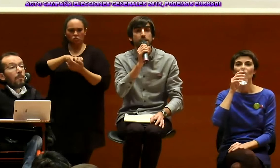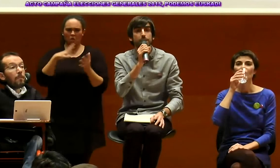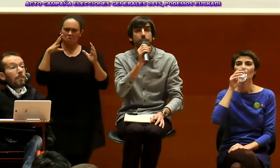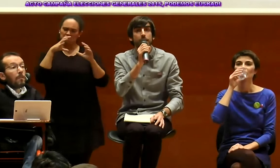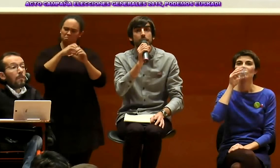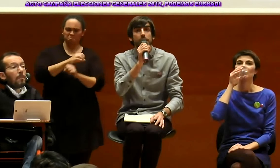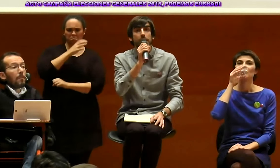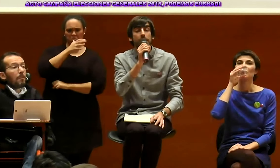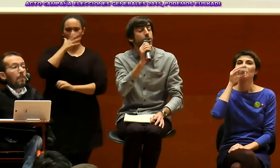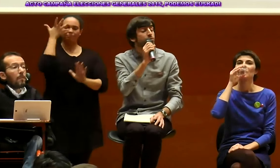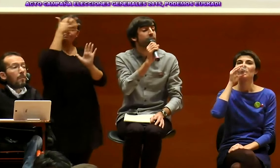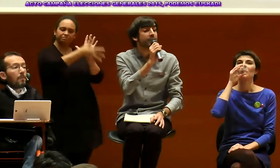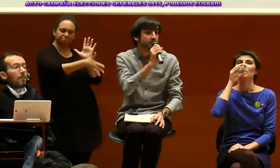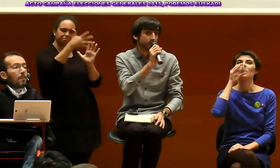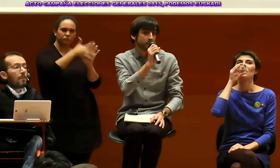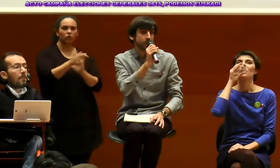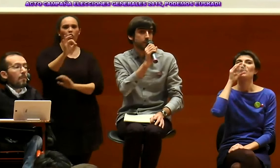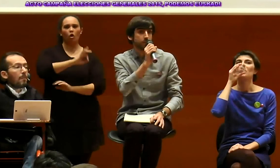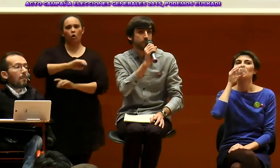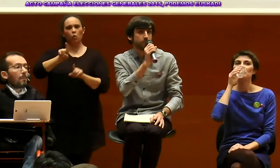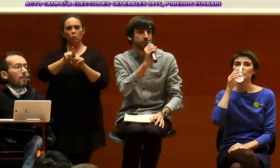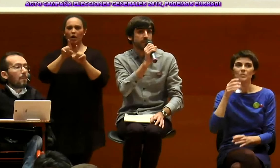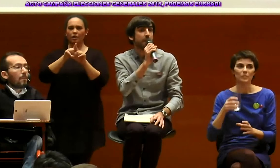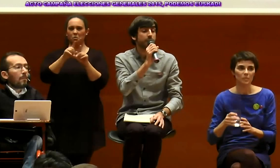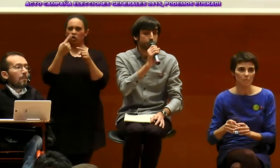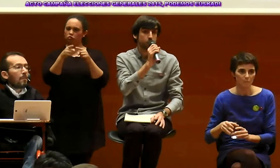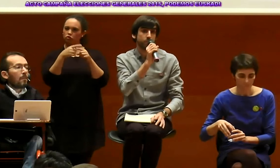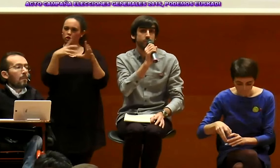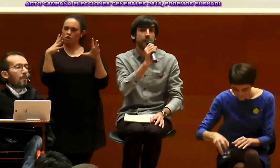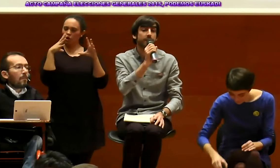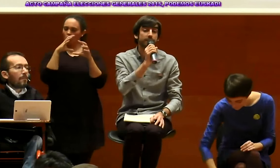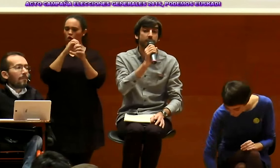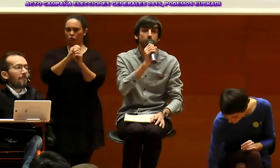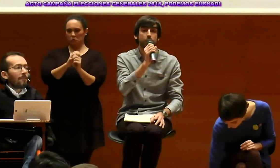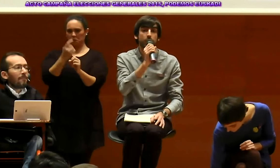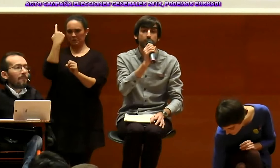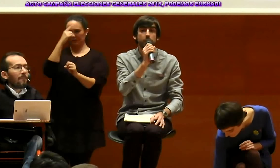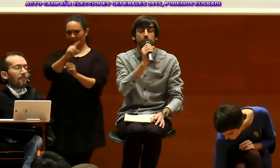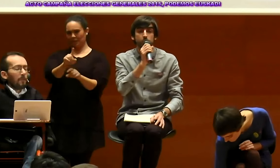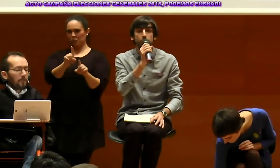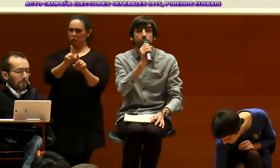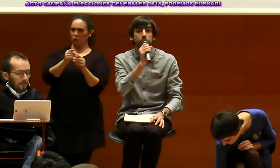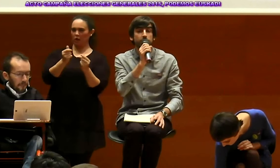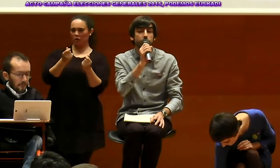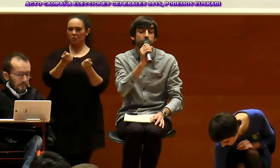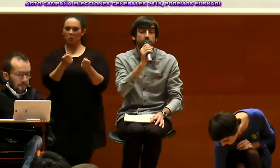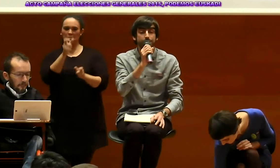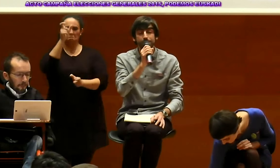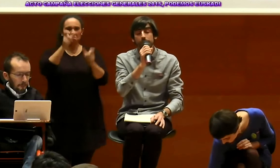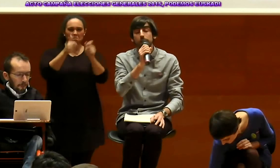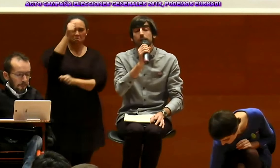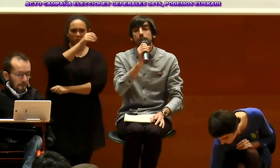dudas, aquellos fantasmas que sabemos han intentado arrojar sobre todas